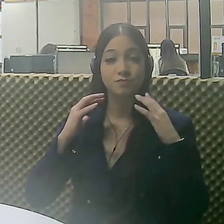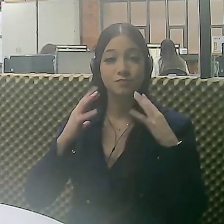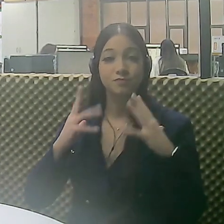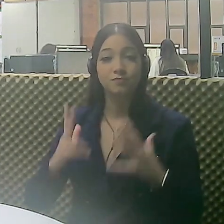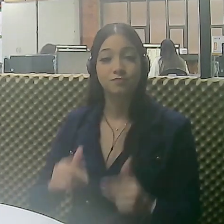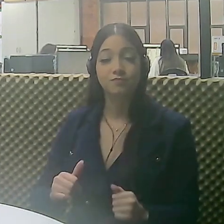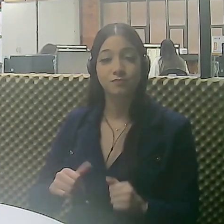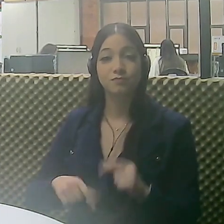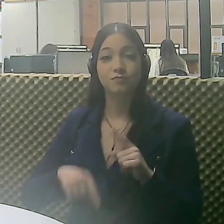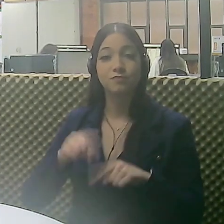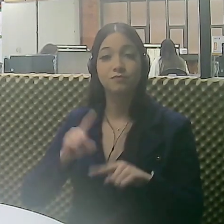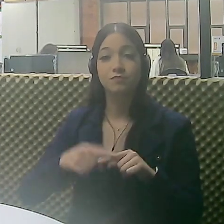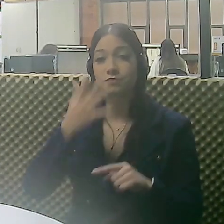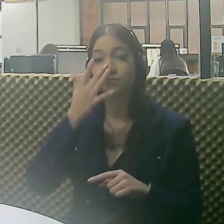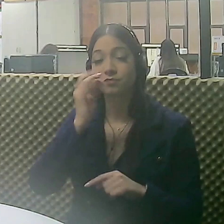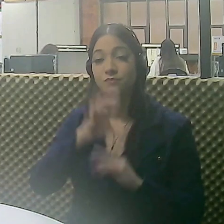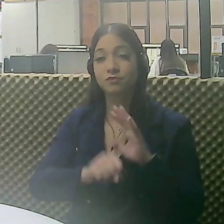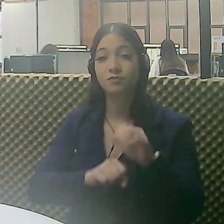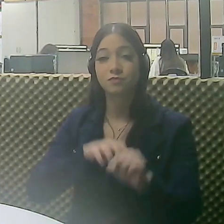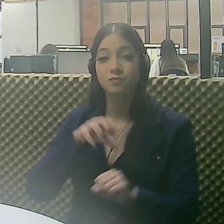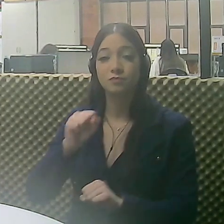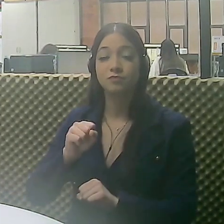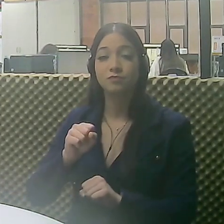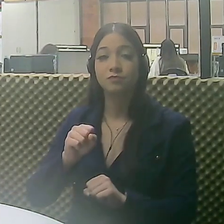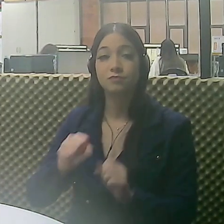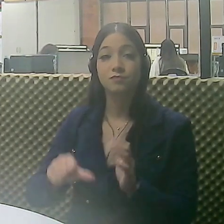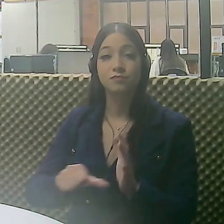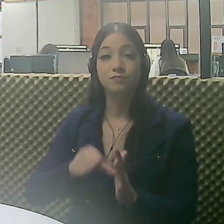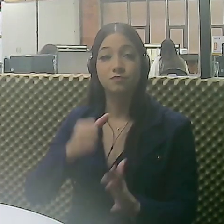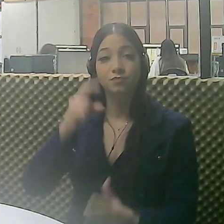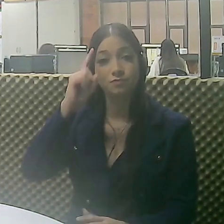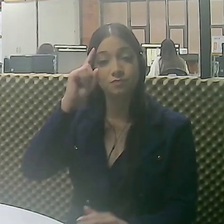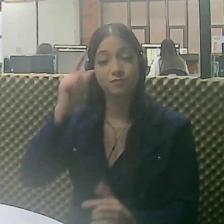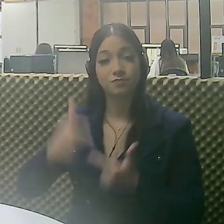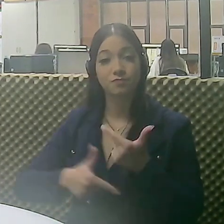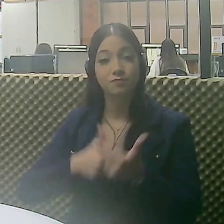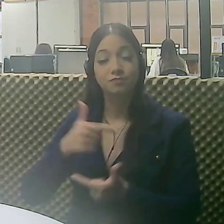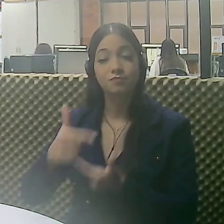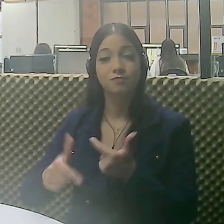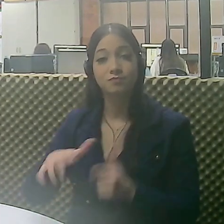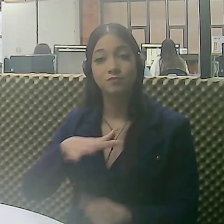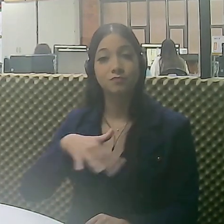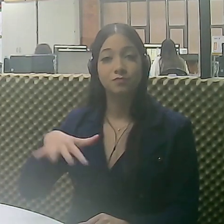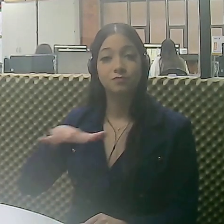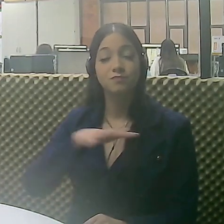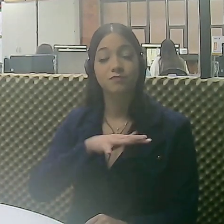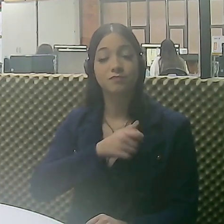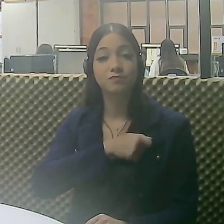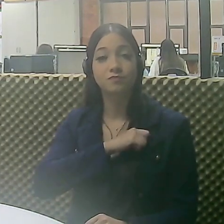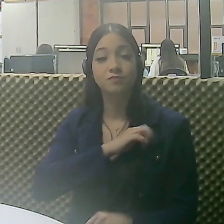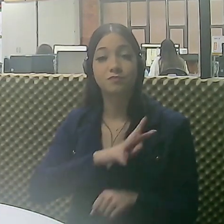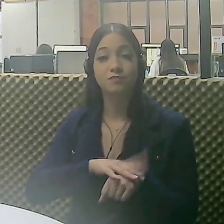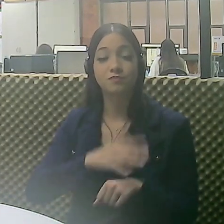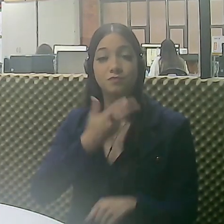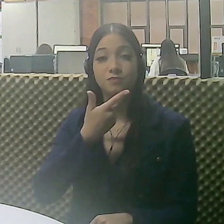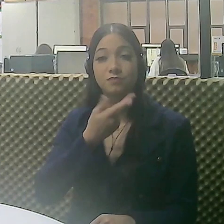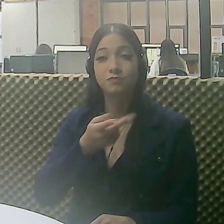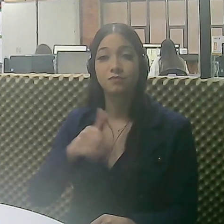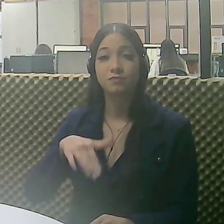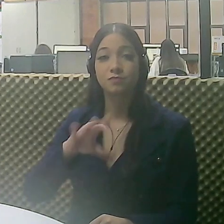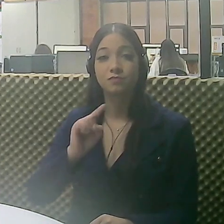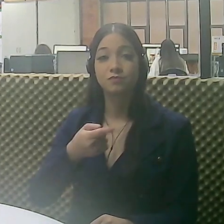e retirada de entulhos e lixos. Durante o primeiro dia de trabalhos na região, os agentes de endemias historiaram mais de